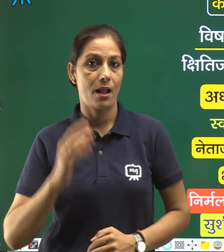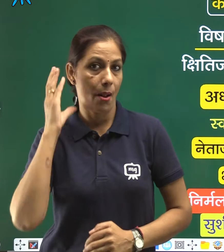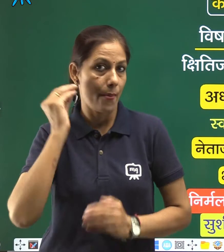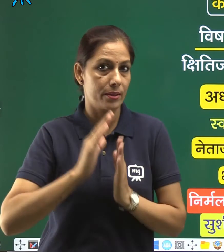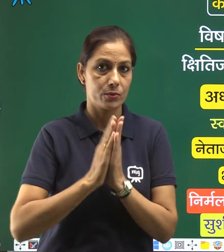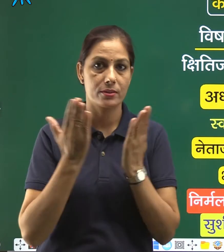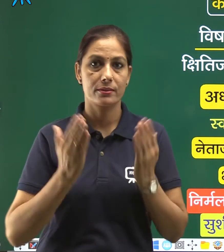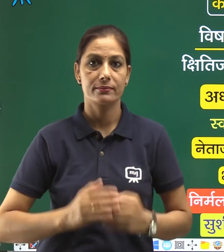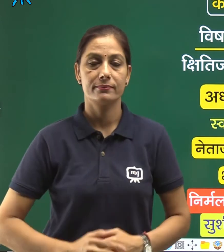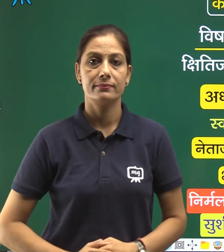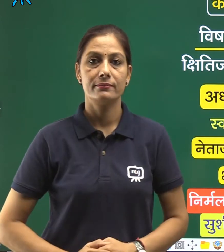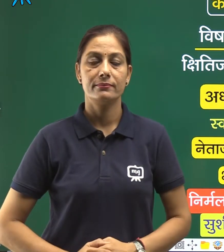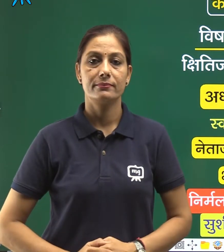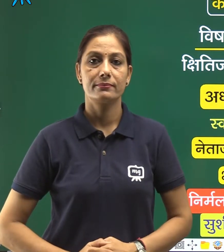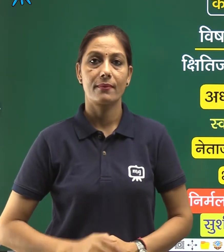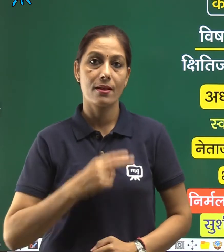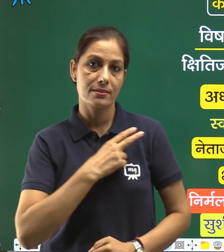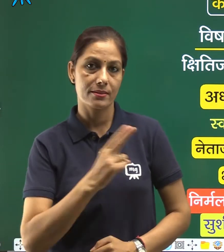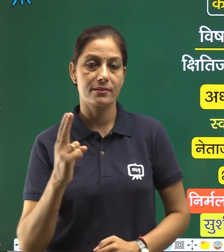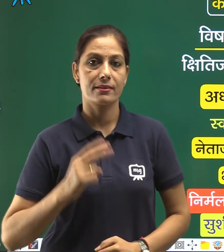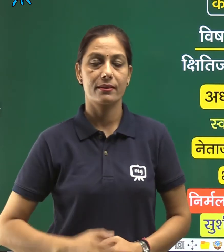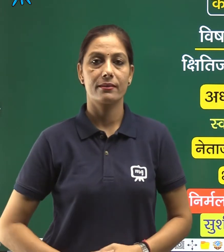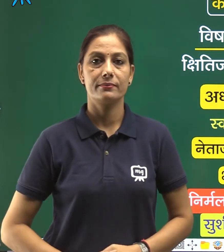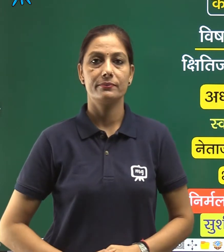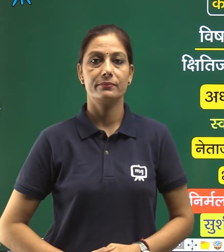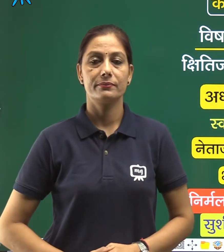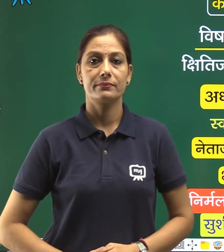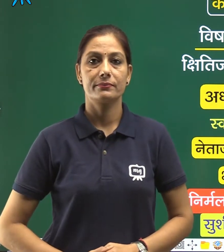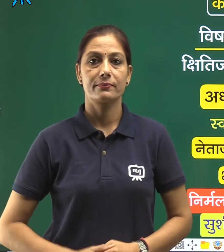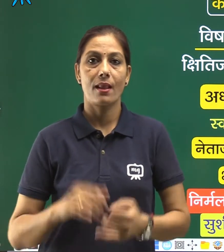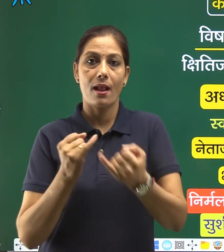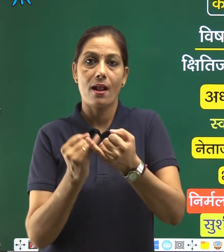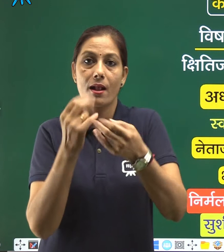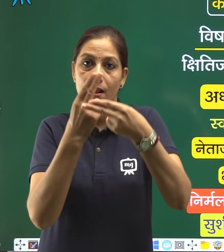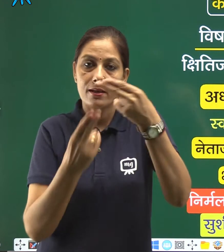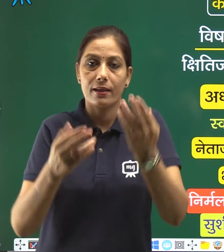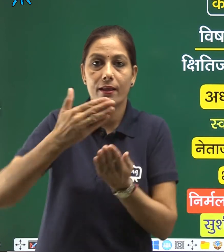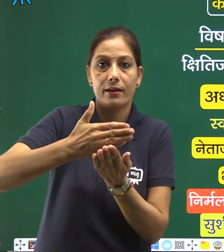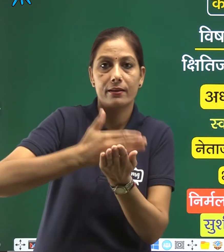पाठ्य पुस्तक क्षितिज के गद्य खंड के